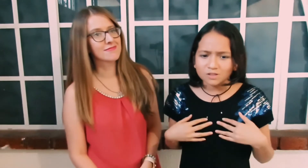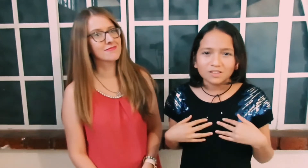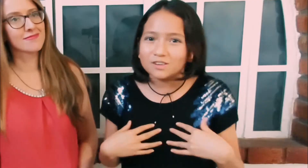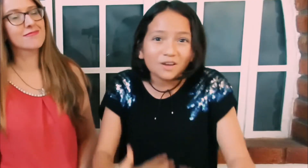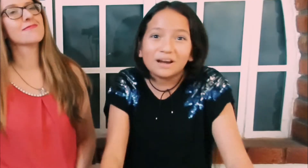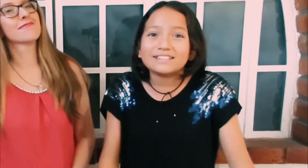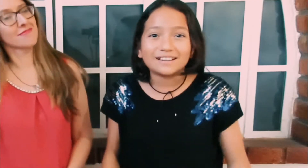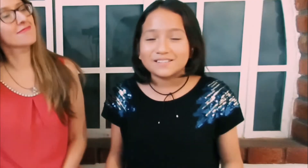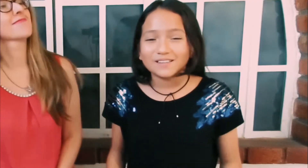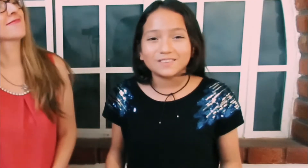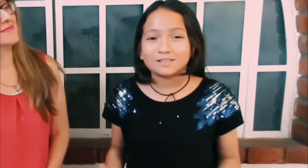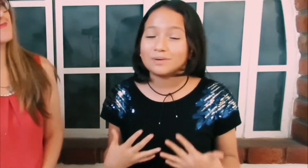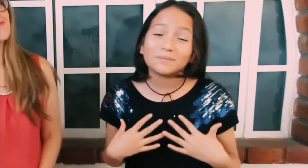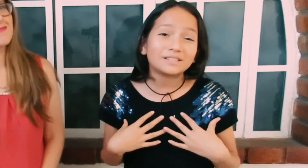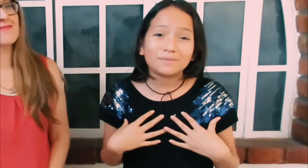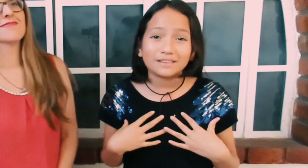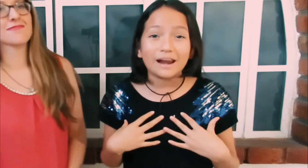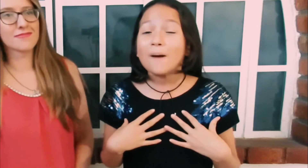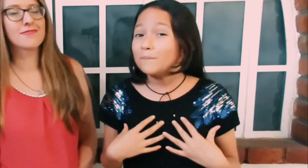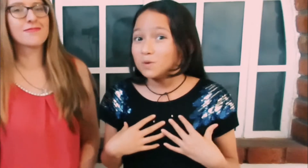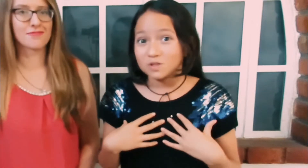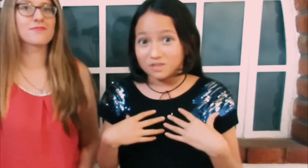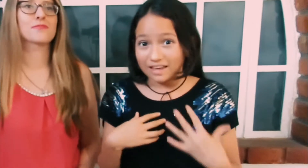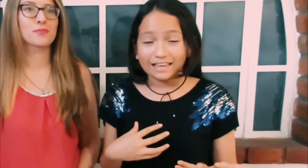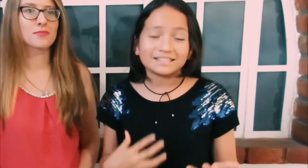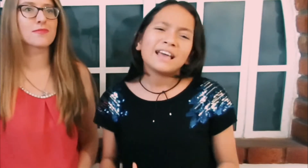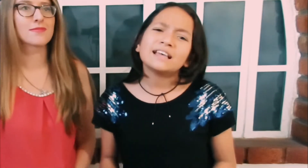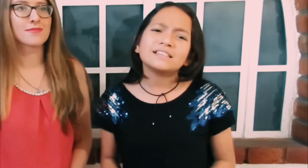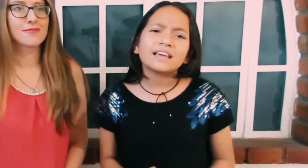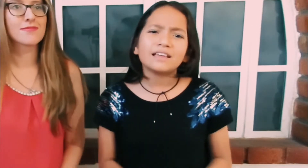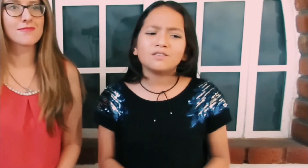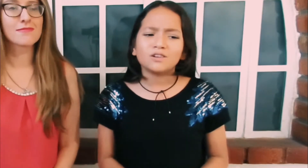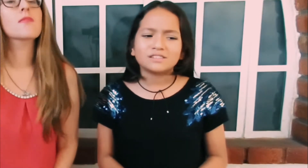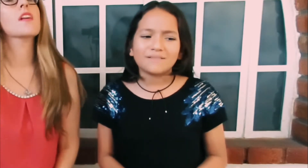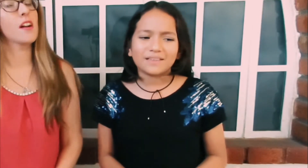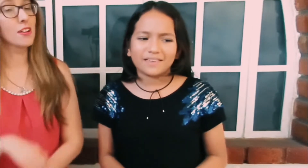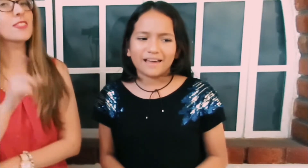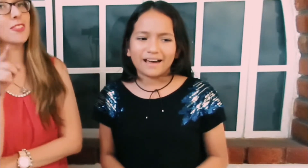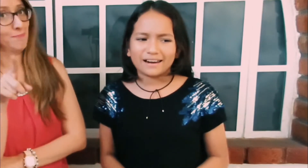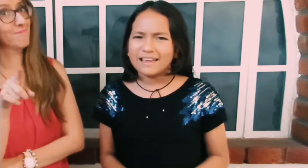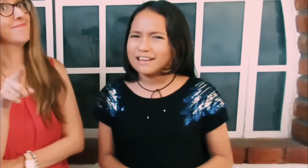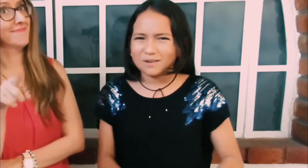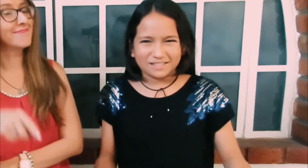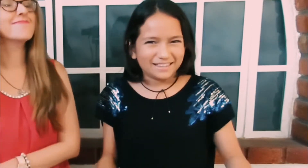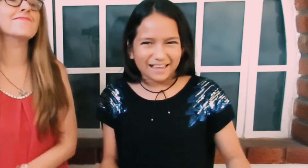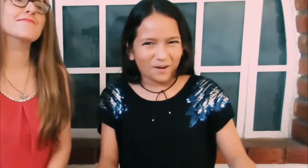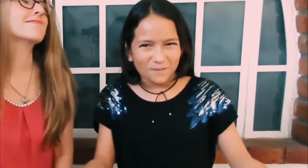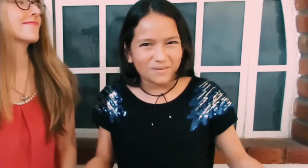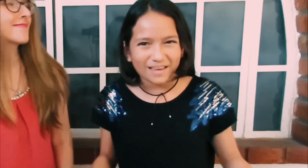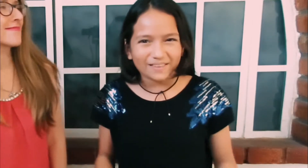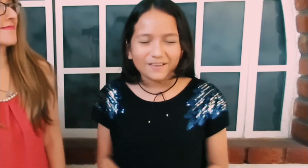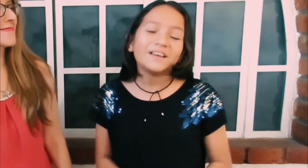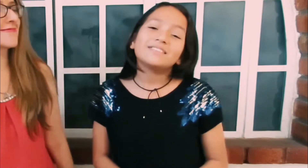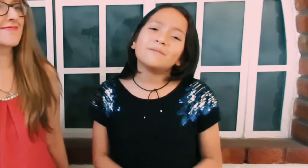son iguales a nosotros, podemos aprender mucho de ellas. Así que no nos debe de dar cosita o miedo de